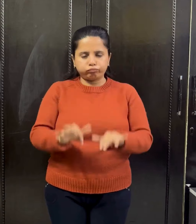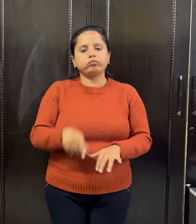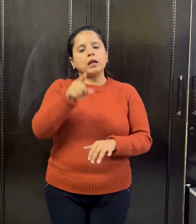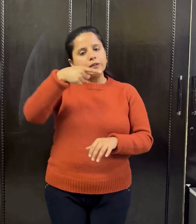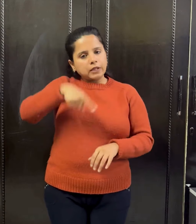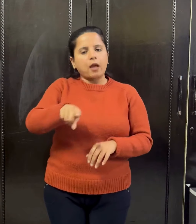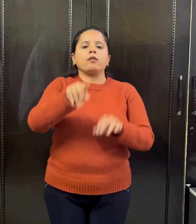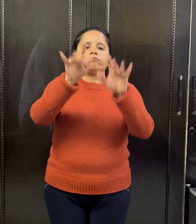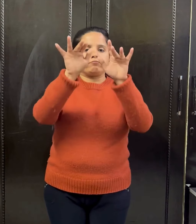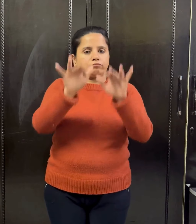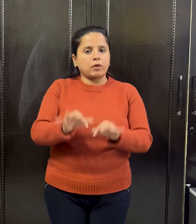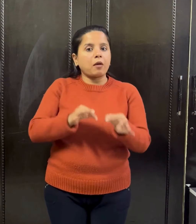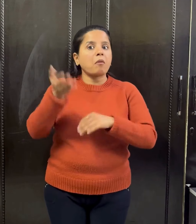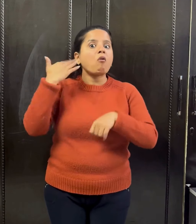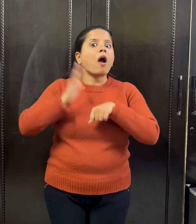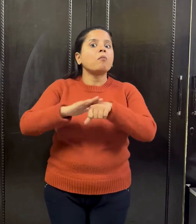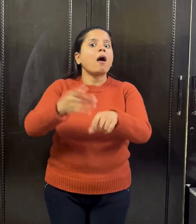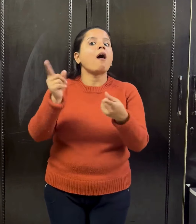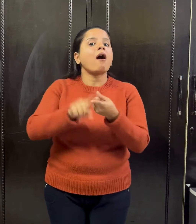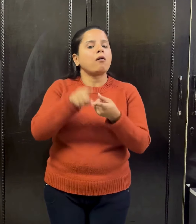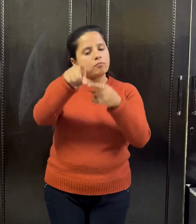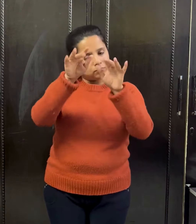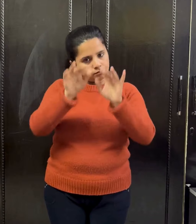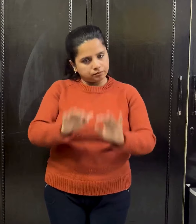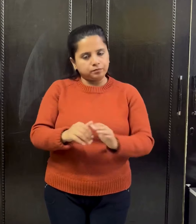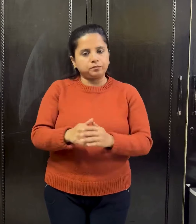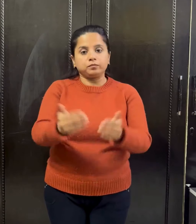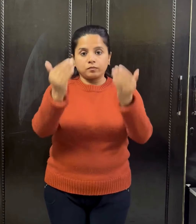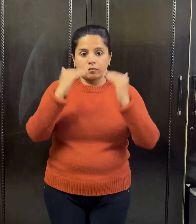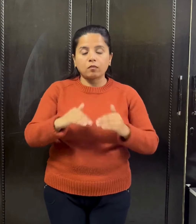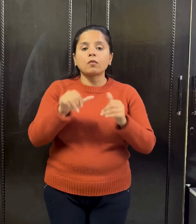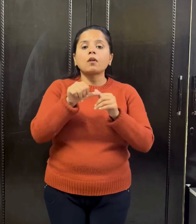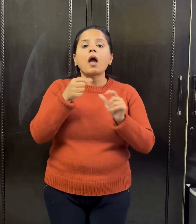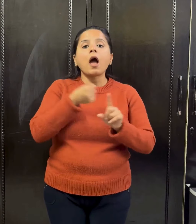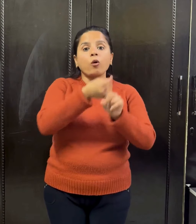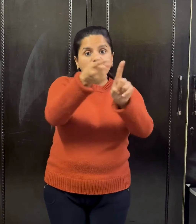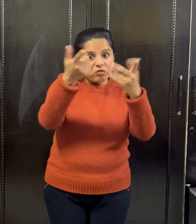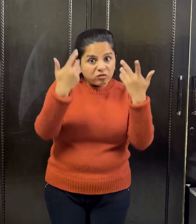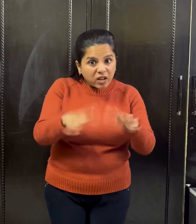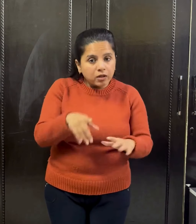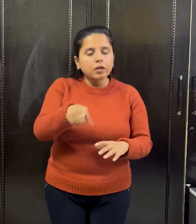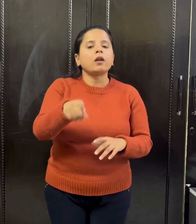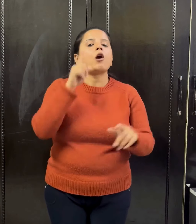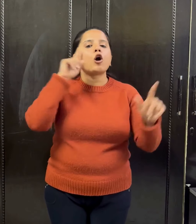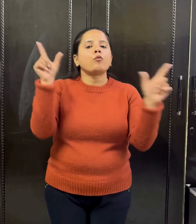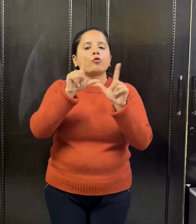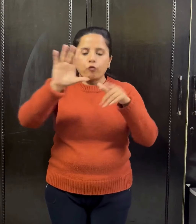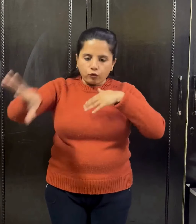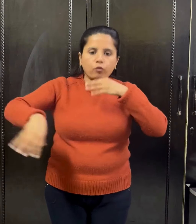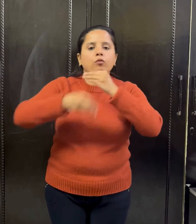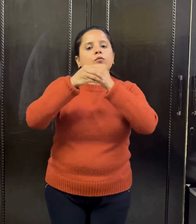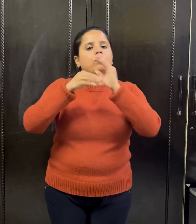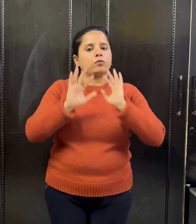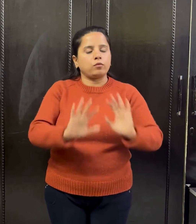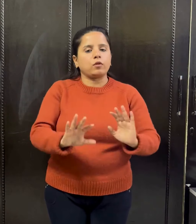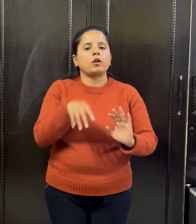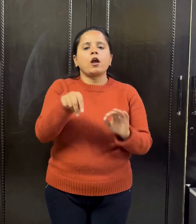उससे अगले प्रश्न में एडवोकेसी का एविडेंस अपलोड करें, जो फोटोज,